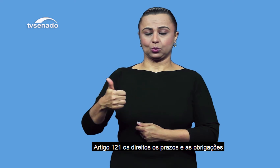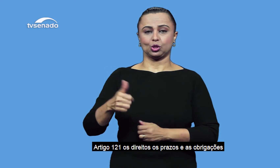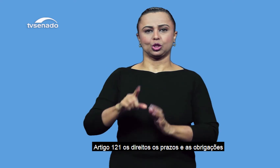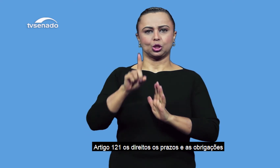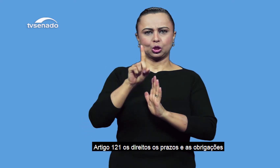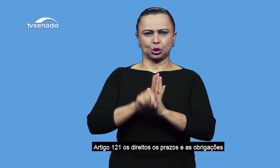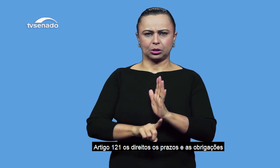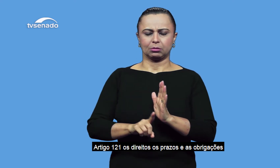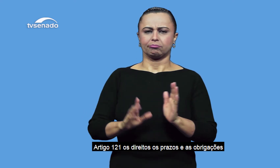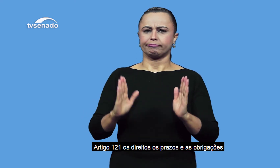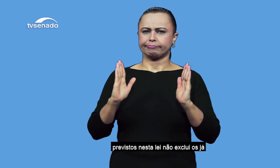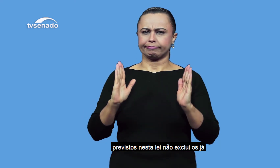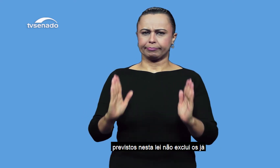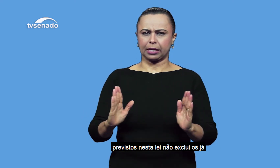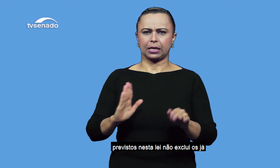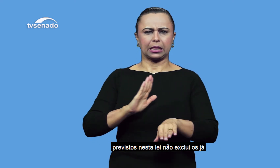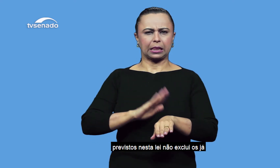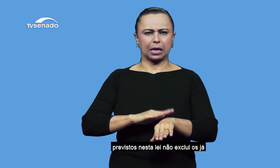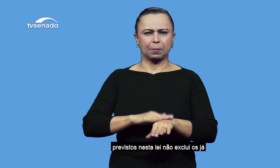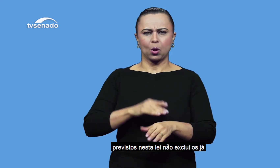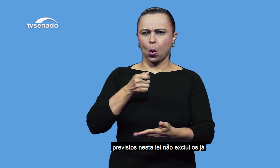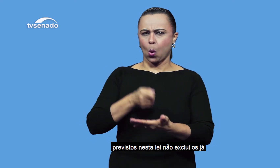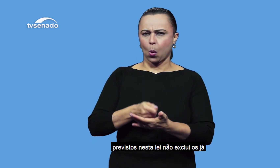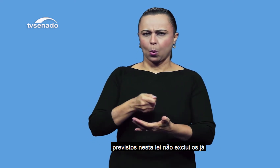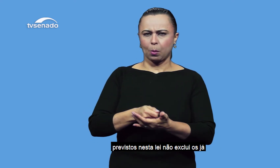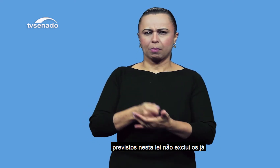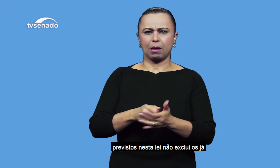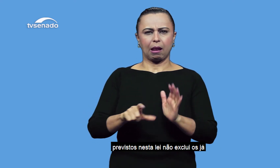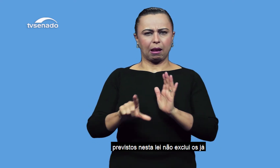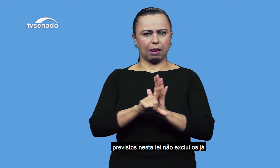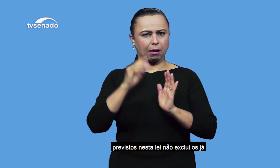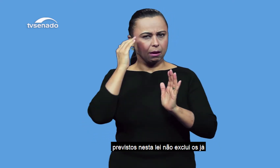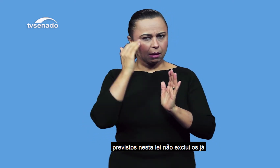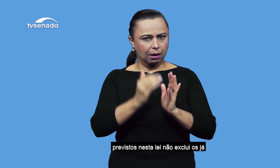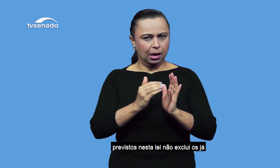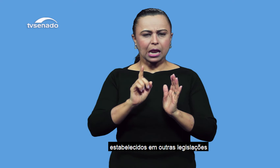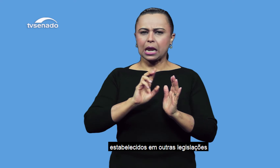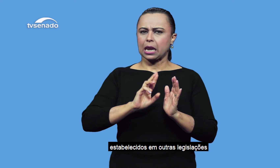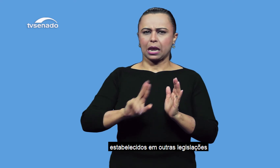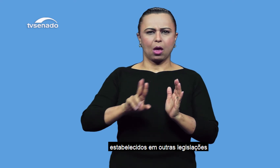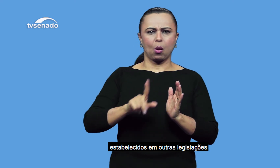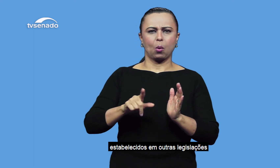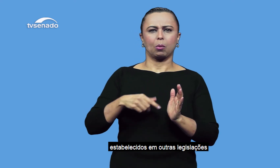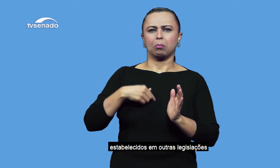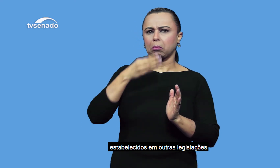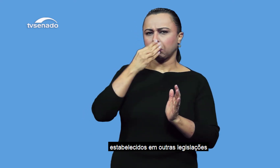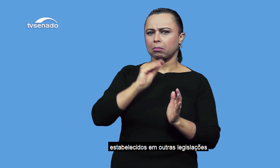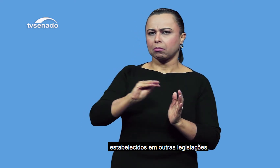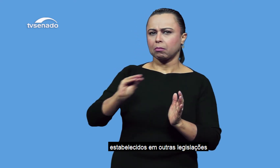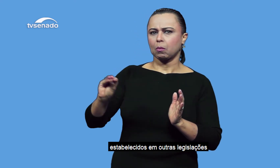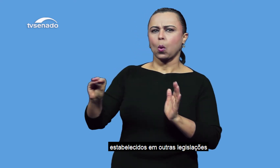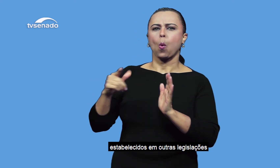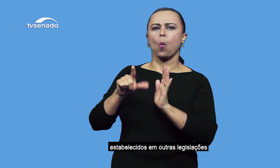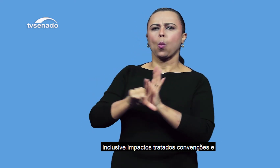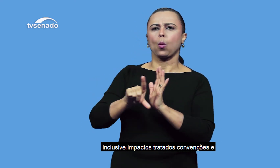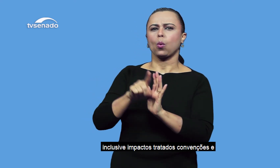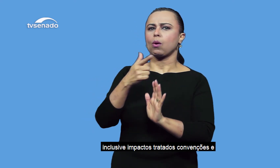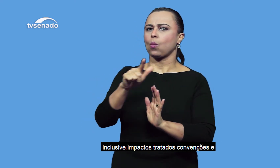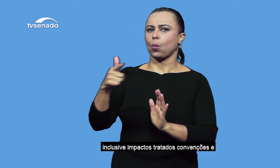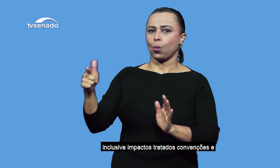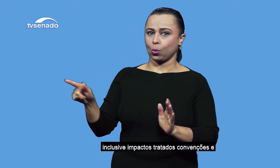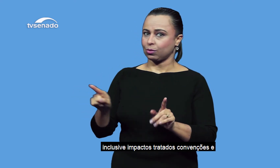prazos e as obrigações previstos nesta lei não exclui os já estabelecidos em outras legislações